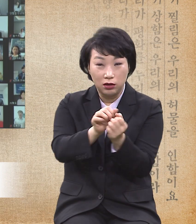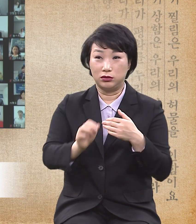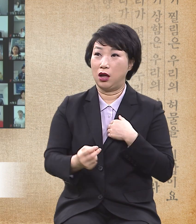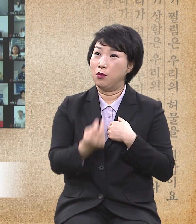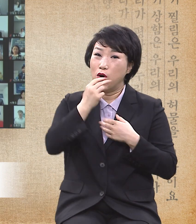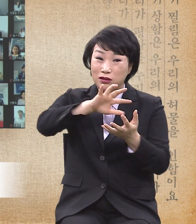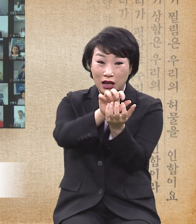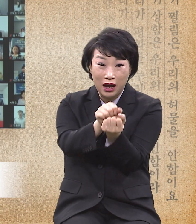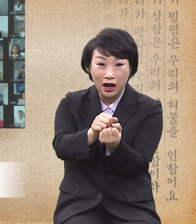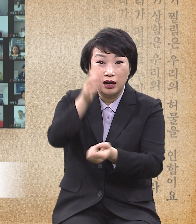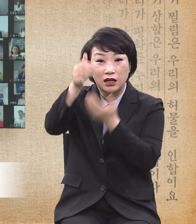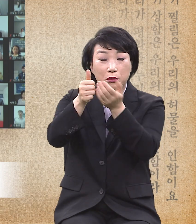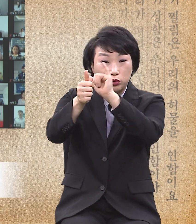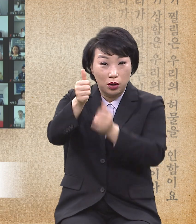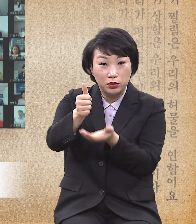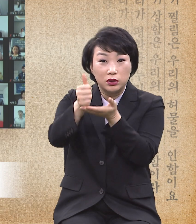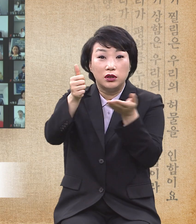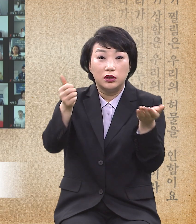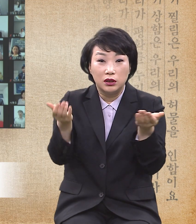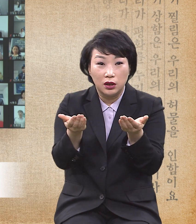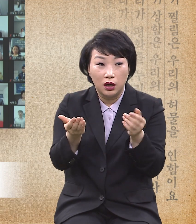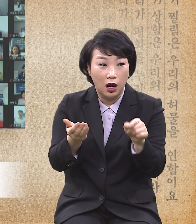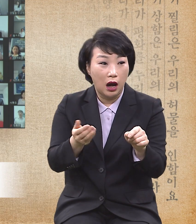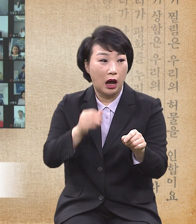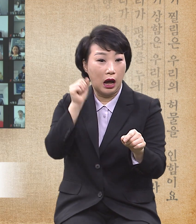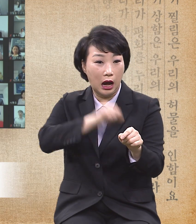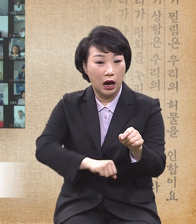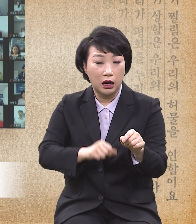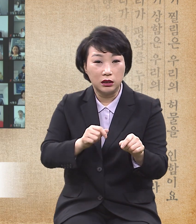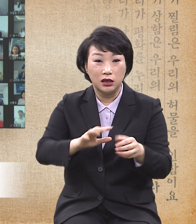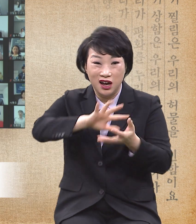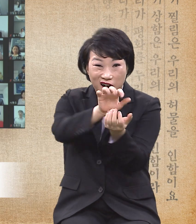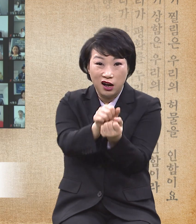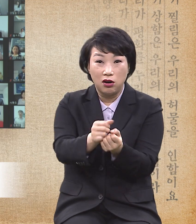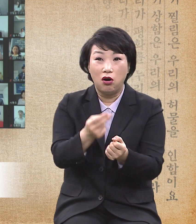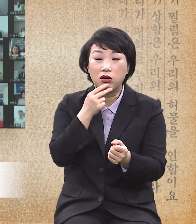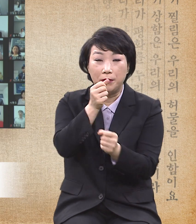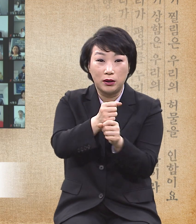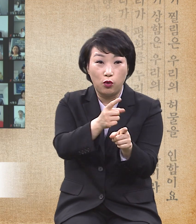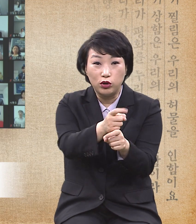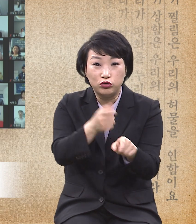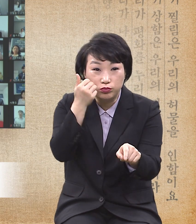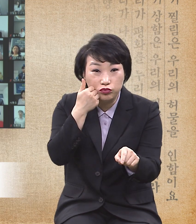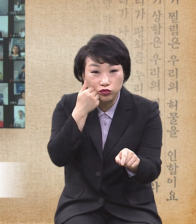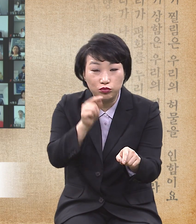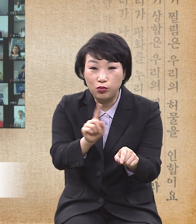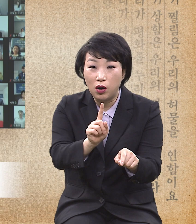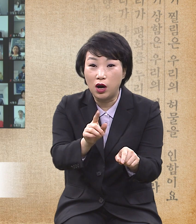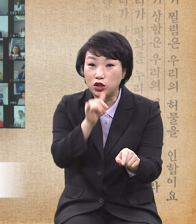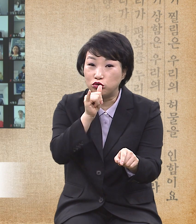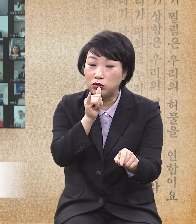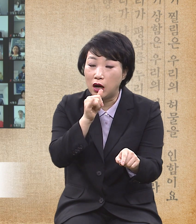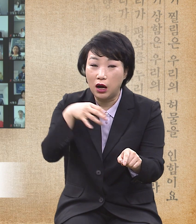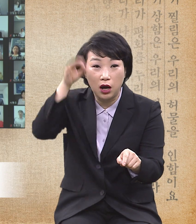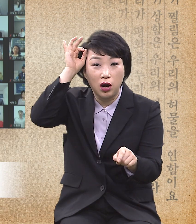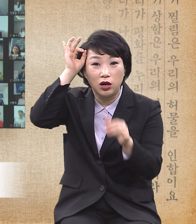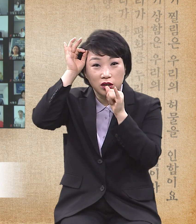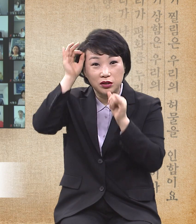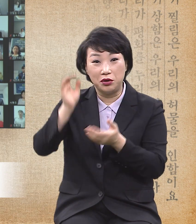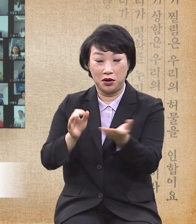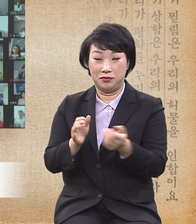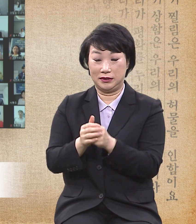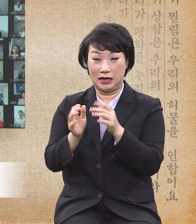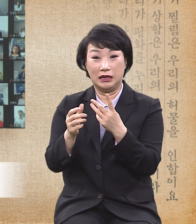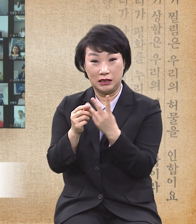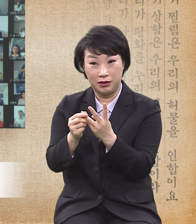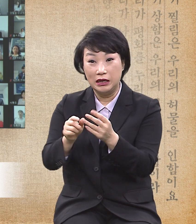목숨을 다해서 하나님을 섬기는 일에 다 하지 못하게 만드는 원수가 있구나 벌써 생각되네요.